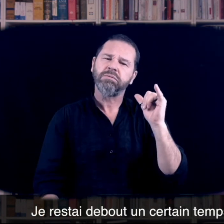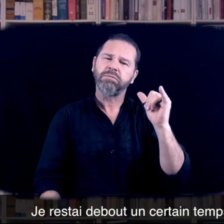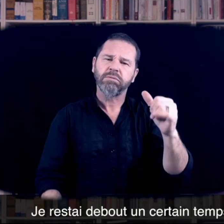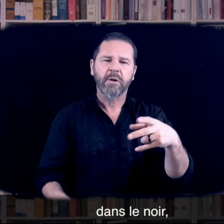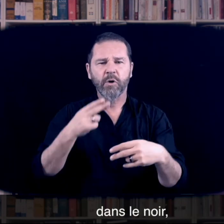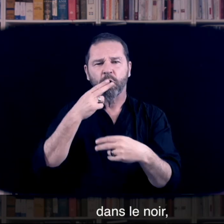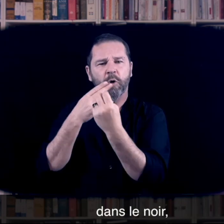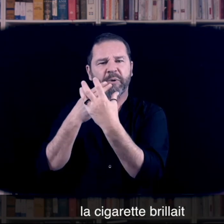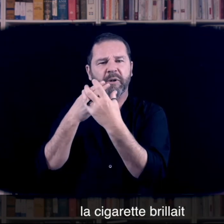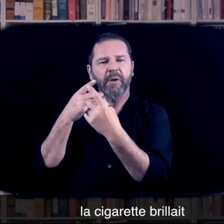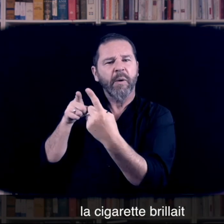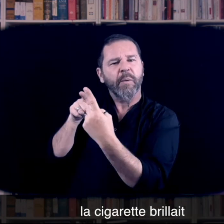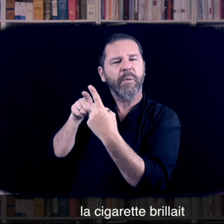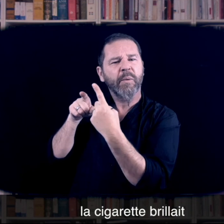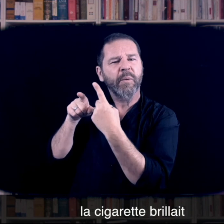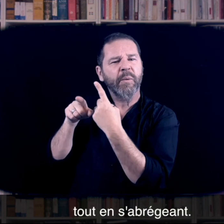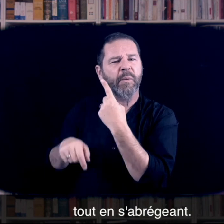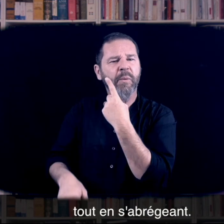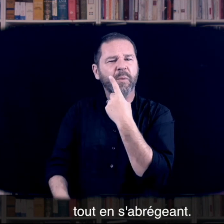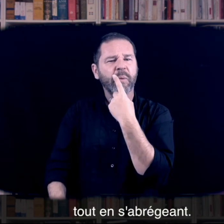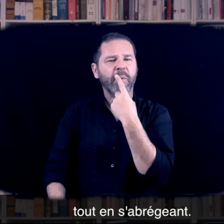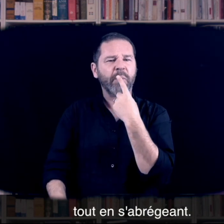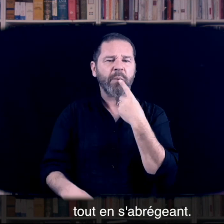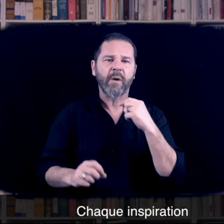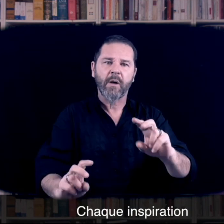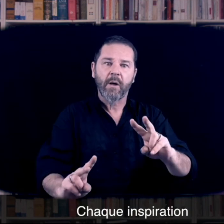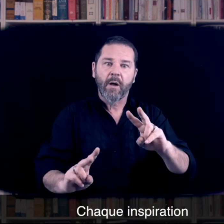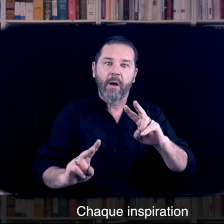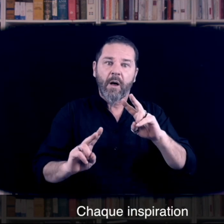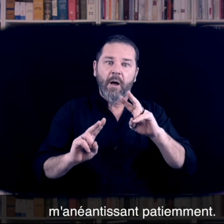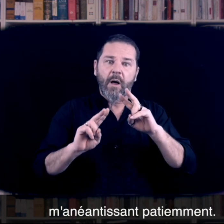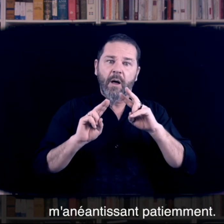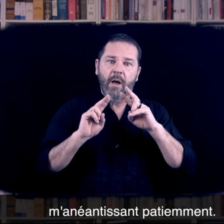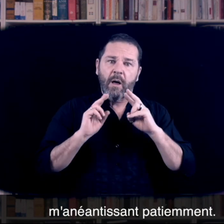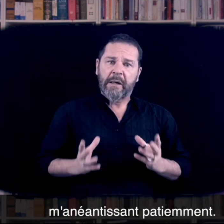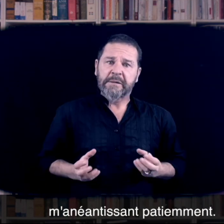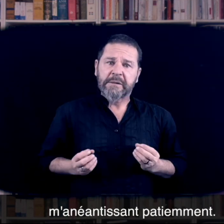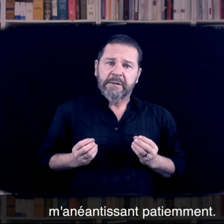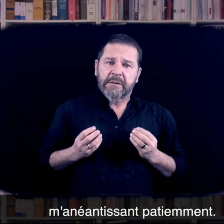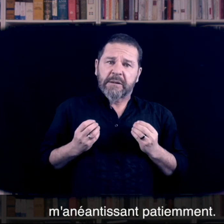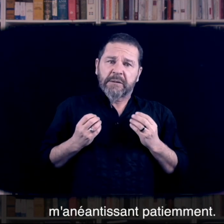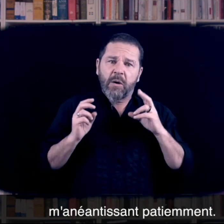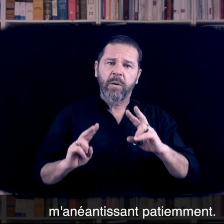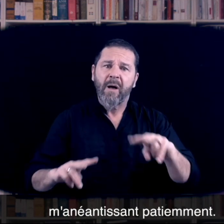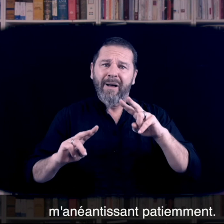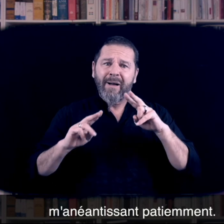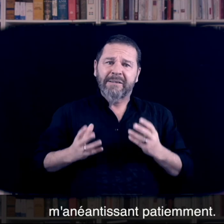temps. Dans le noir, la cigarette brillait tout en s'abrégeant, chaque inspiration m'anéantissant patiemment.